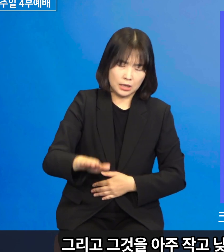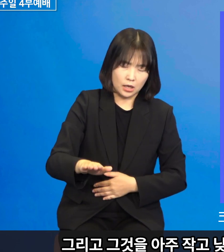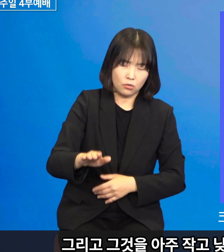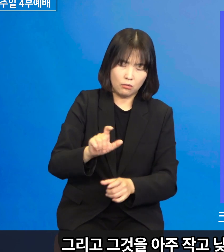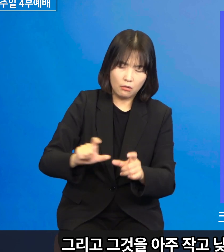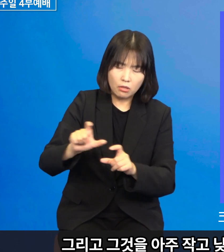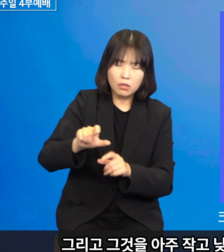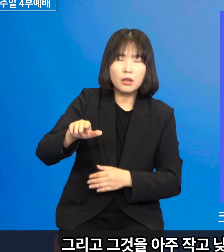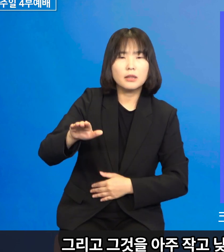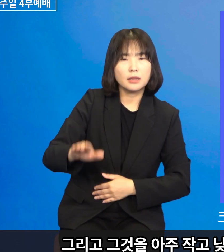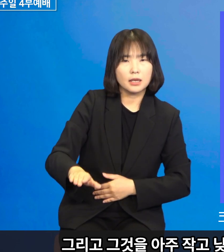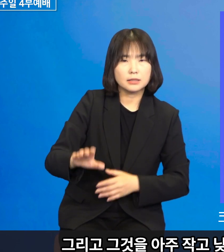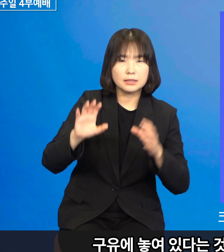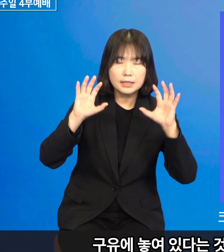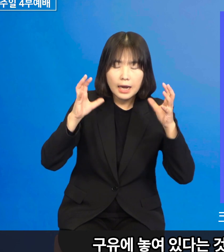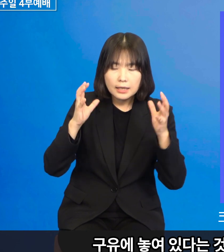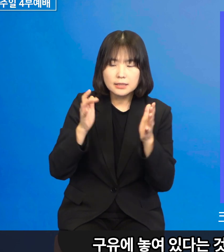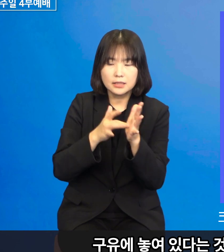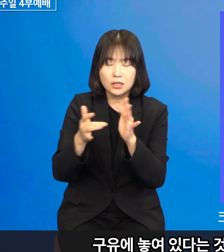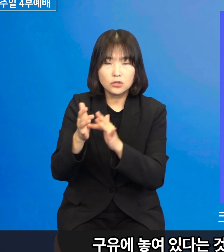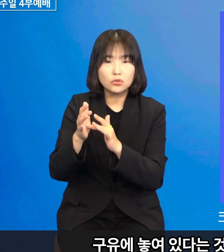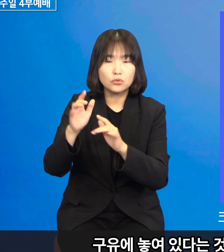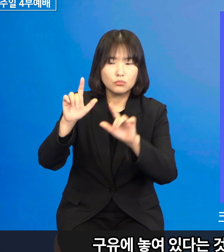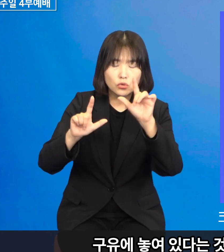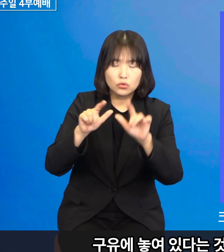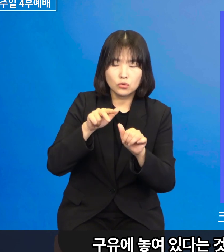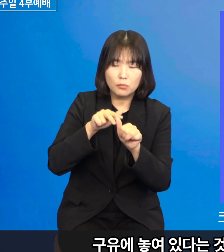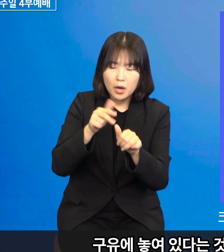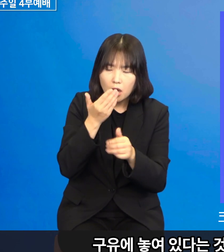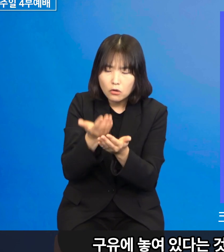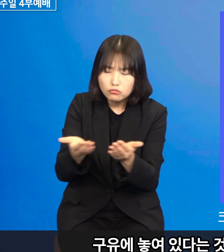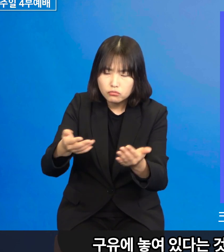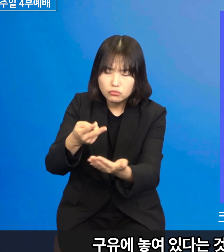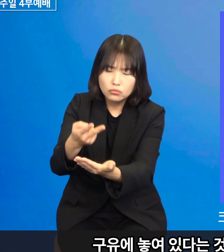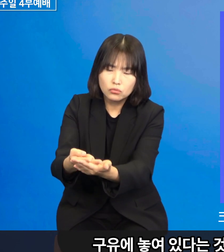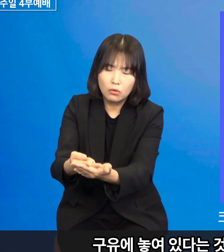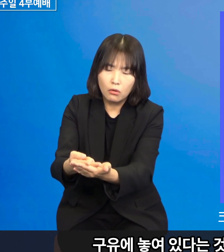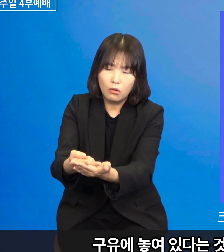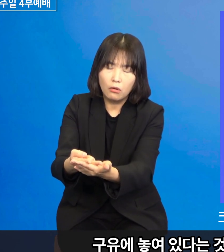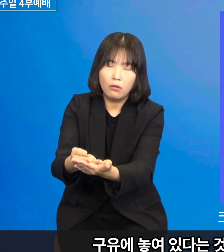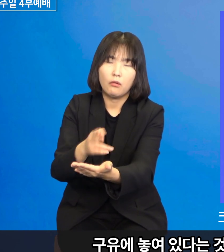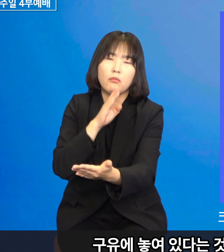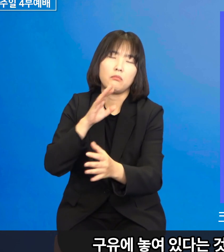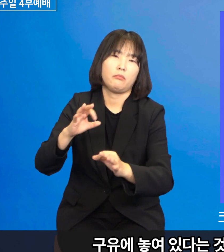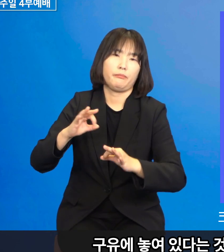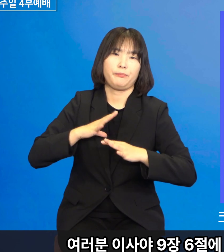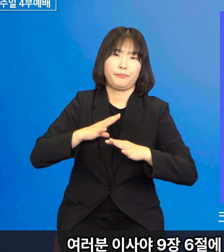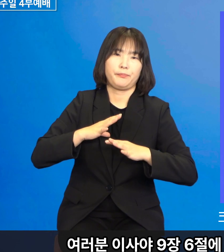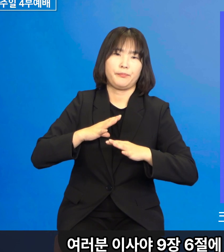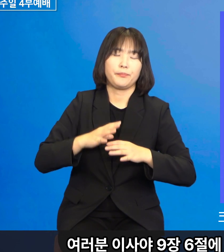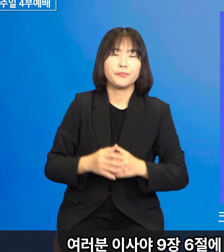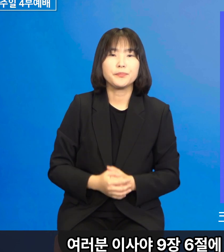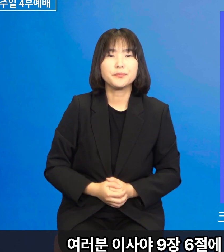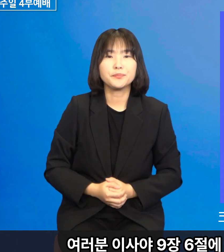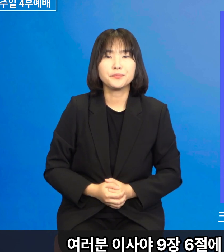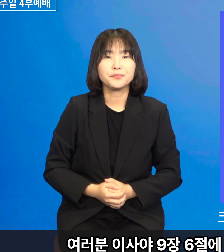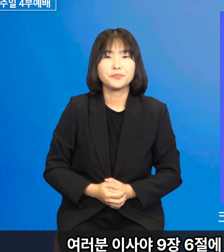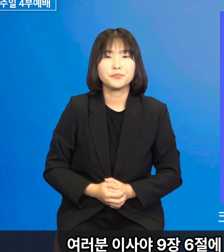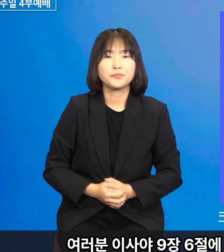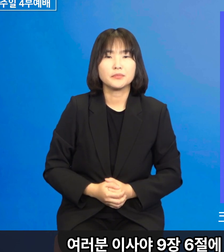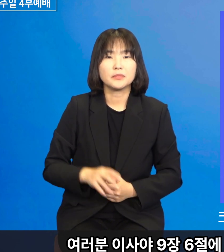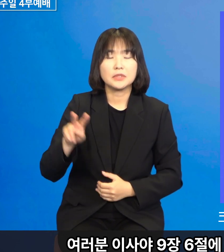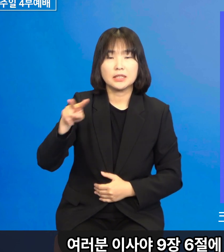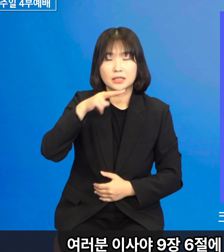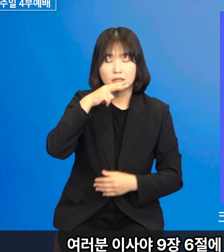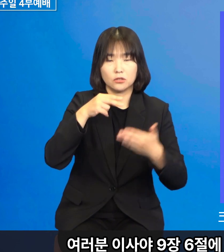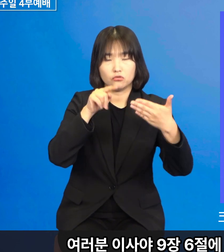낮은 아기 예수의 모습으로 구에 누워 있다는 것이 굉장히 놀란 것입니다. 여러분 이제 이사야 9장